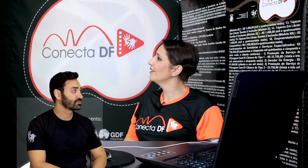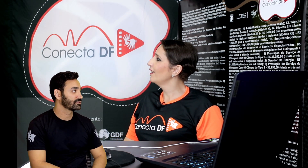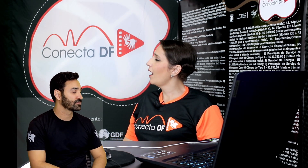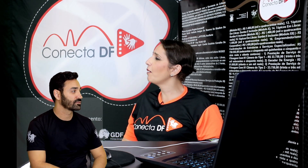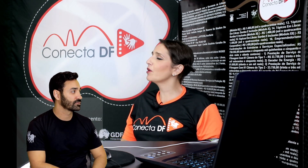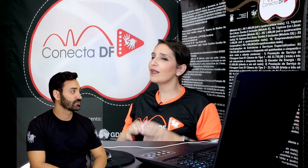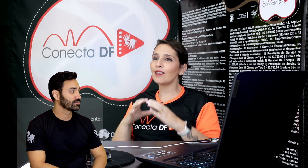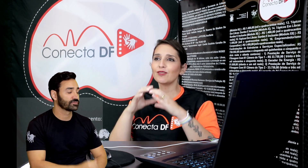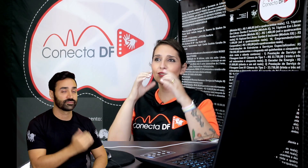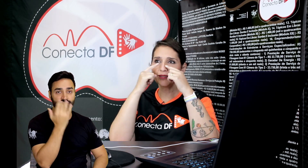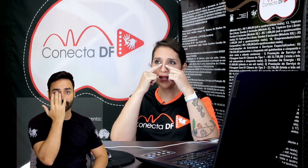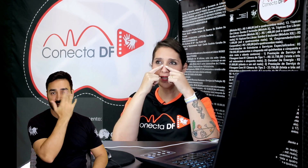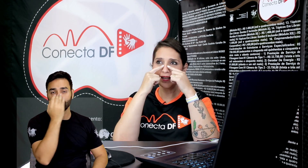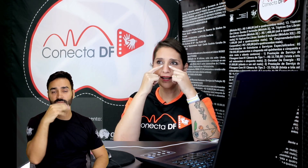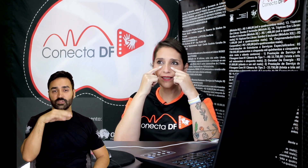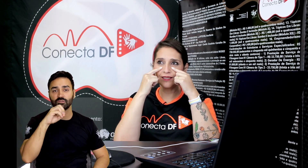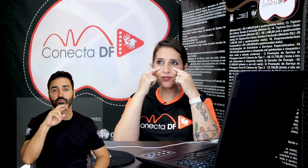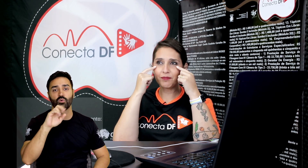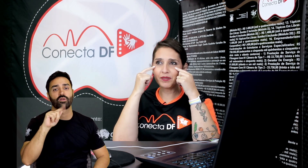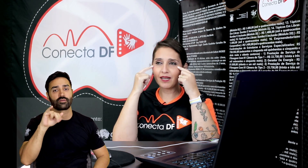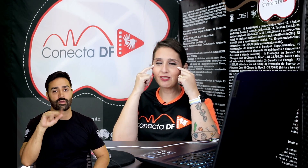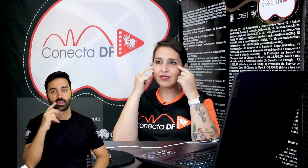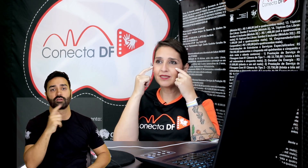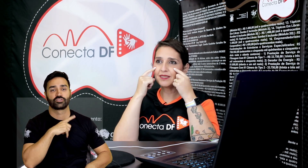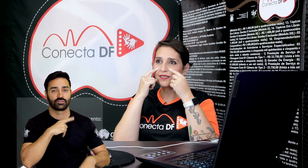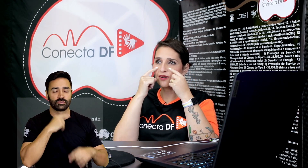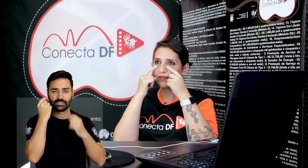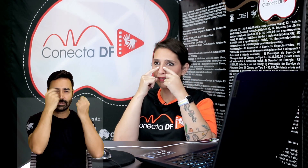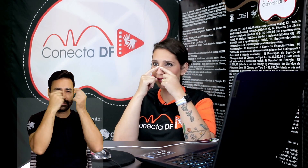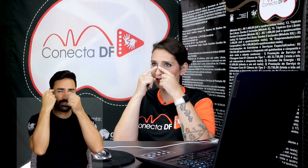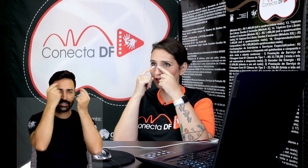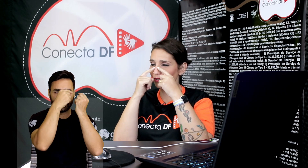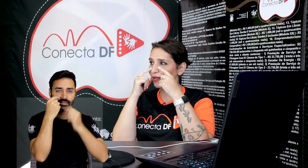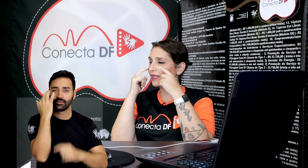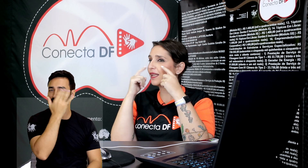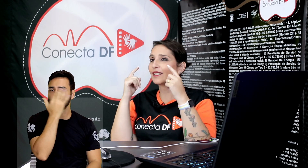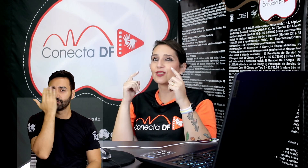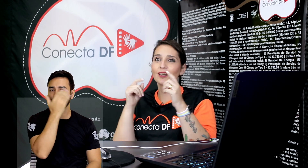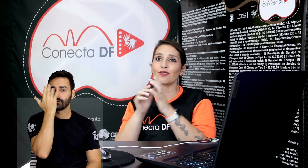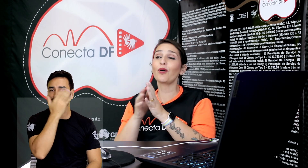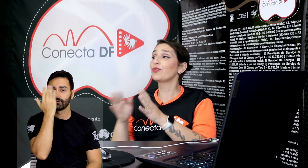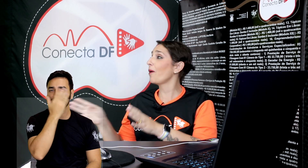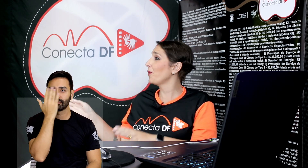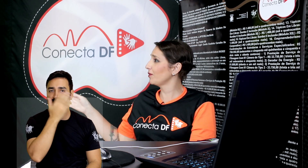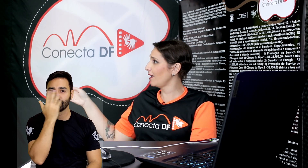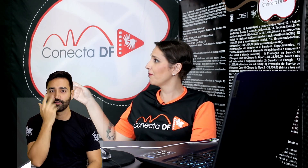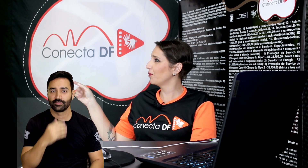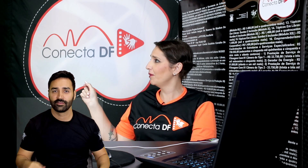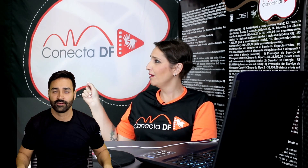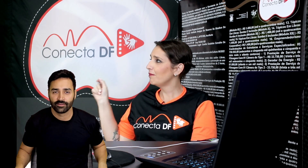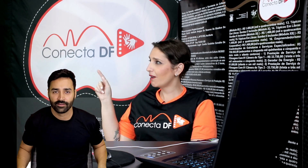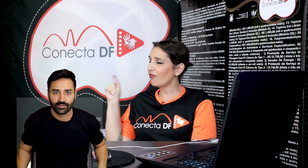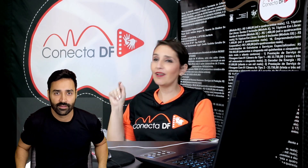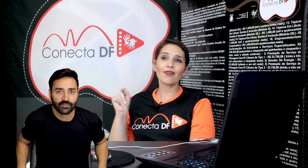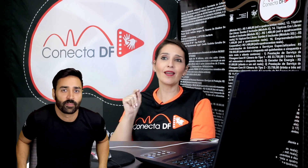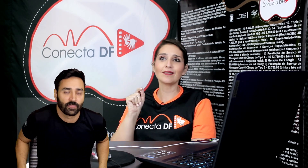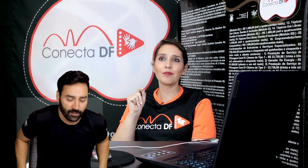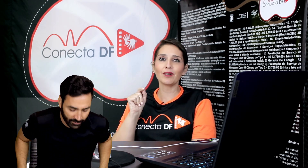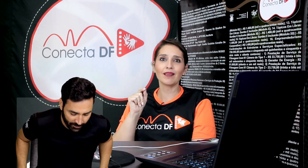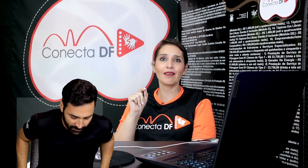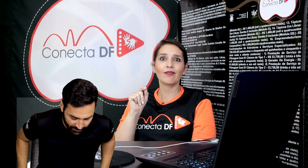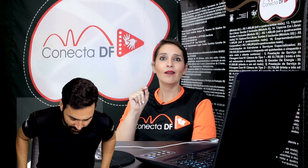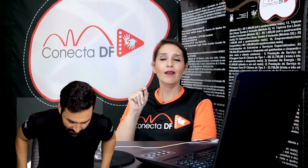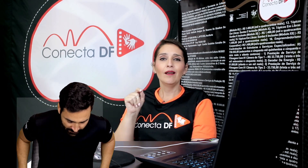verdade. A Moranguinho tinha a carinha toda pintadinha assim, ó. Anos 80, gente. Voltou há pouco tempo. Minha filha